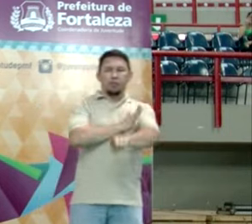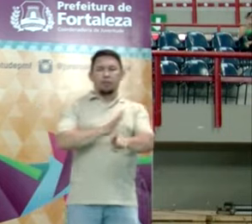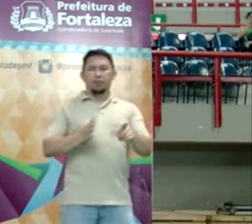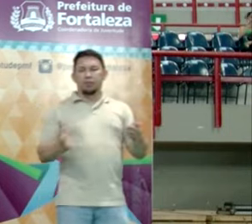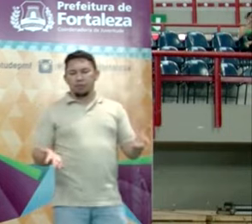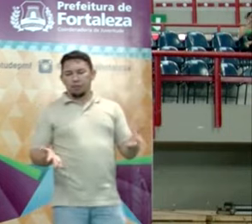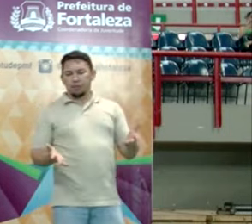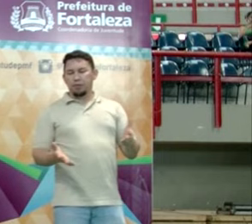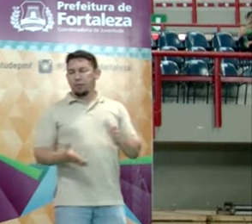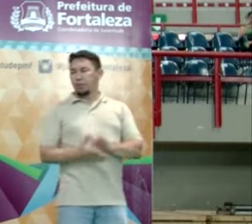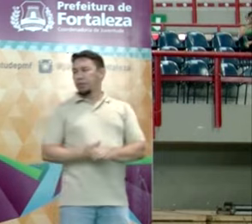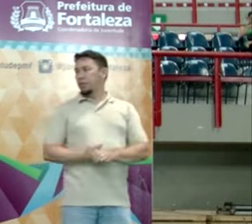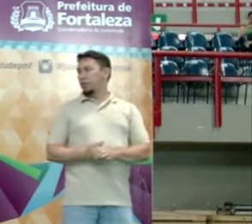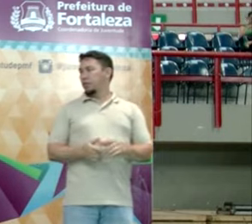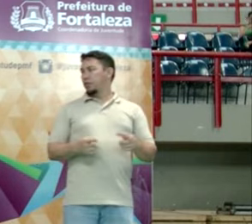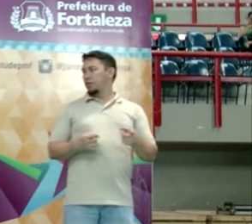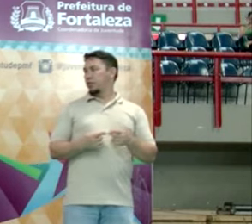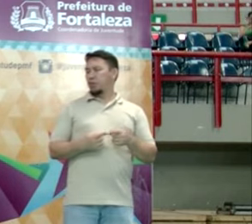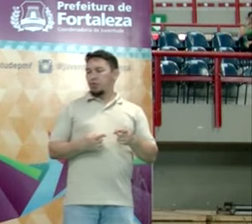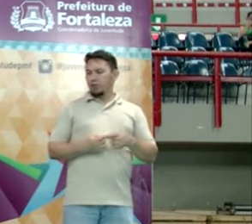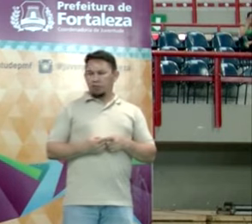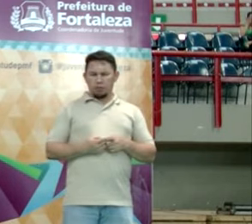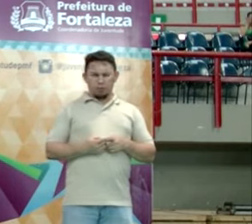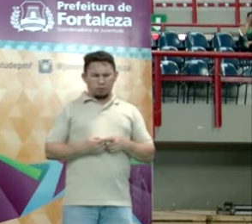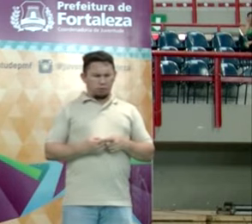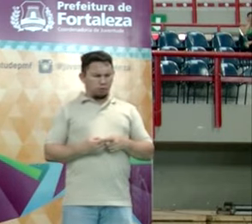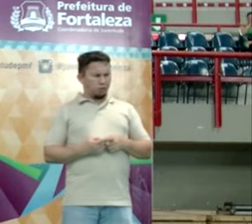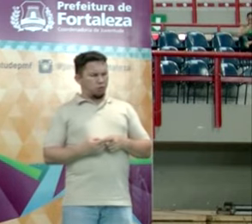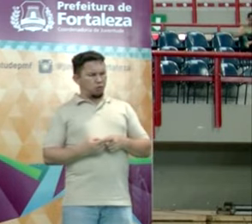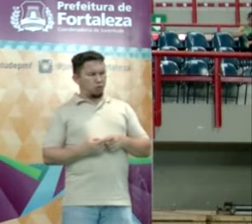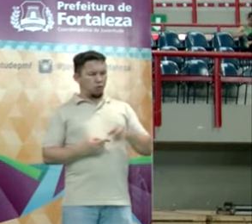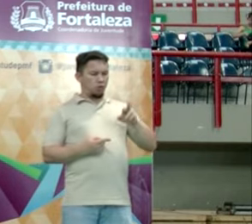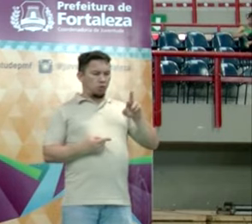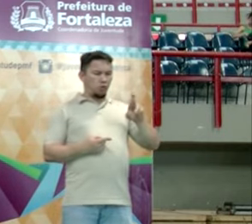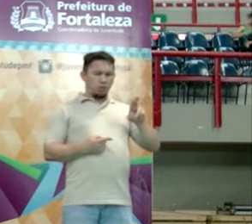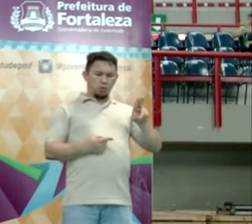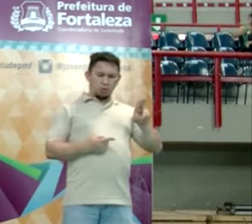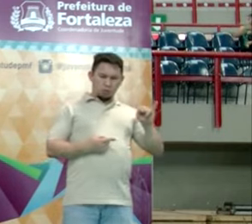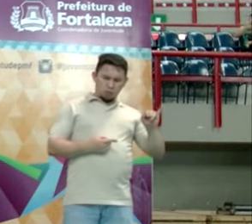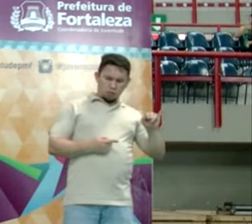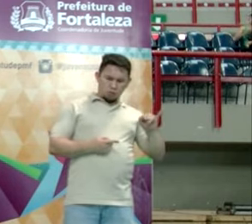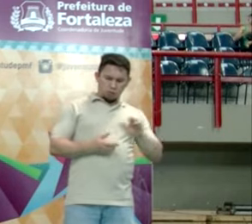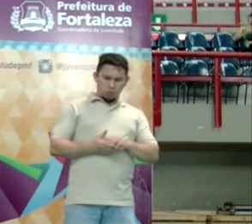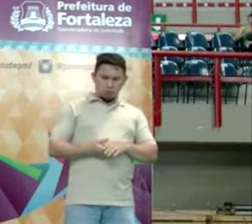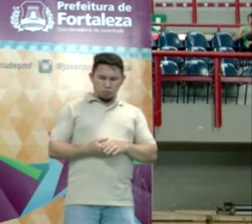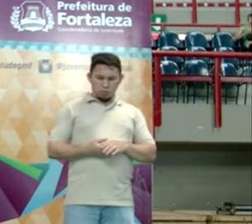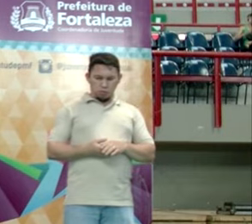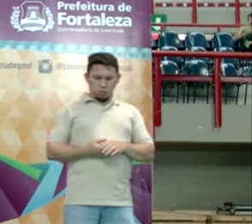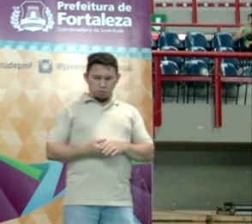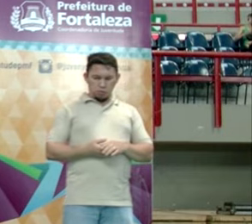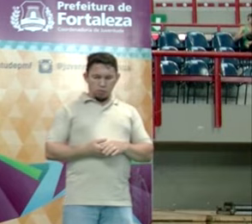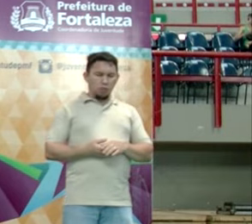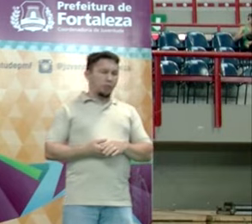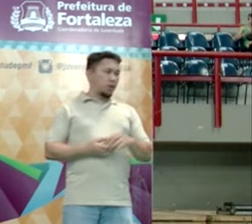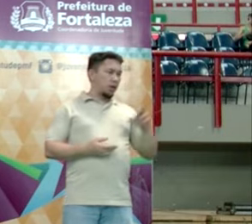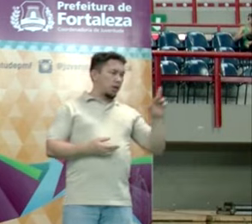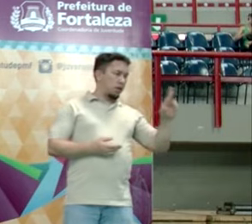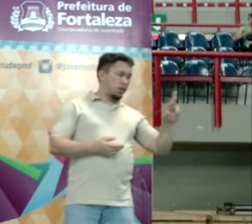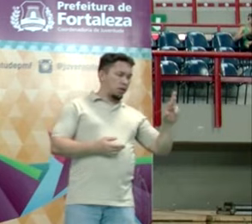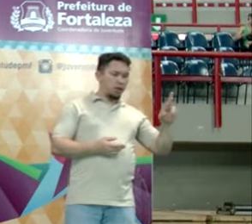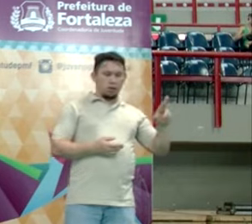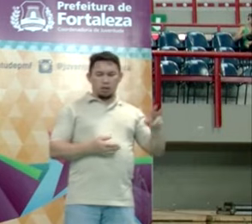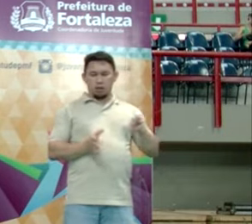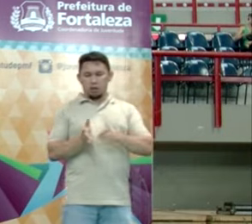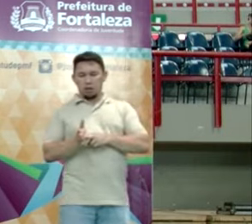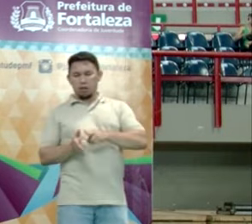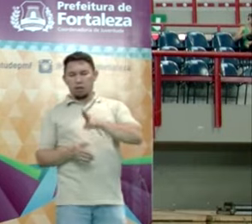sobre o RUI. RUI, resistência é U sobre I. Vão ter